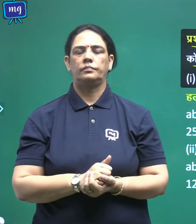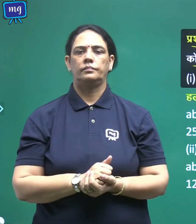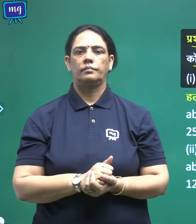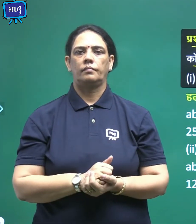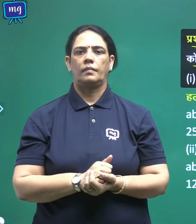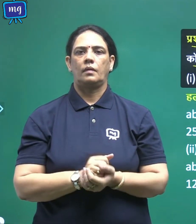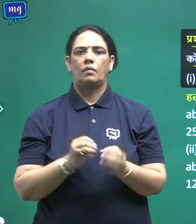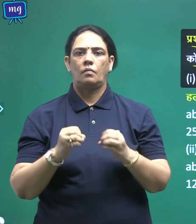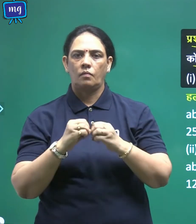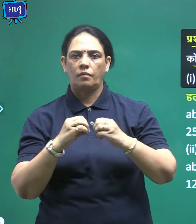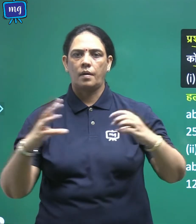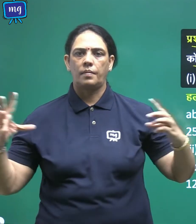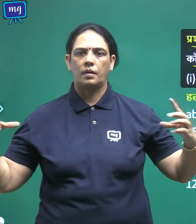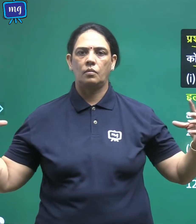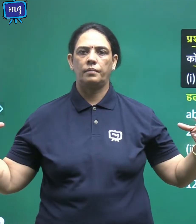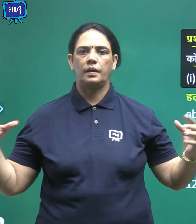व्यापक रूप में